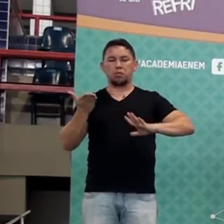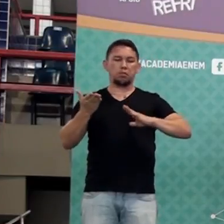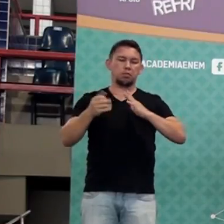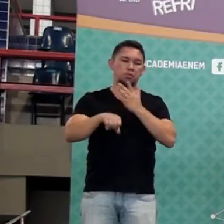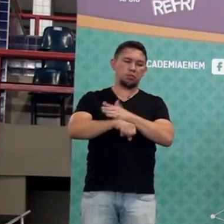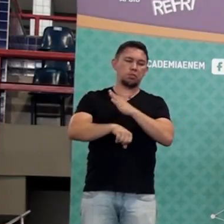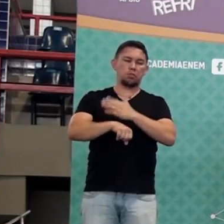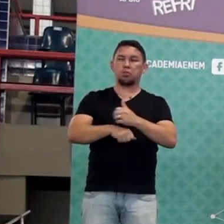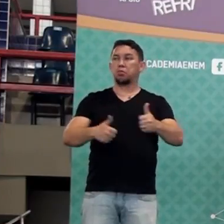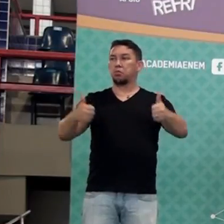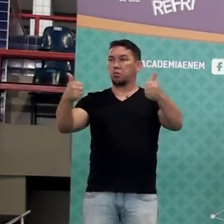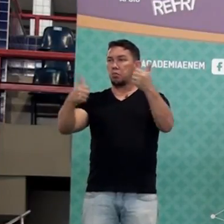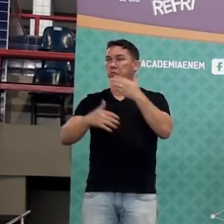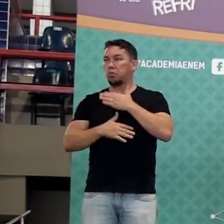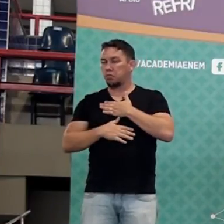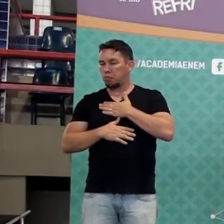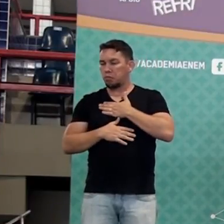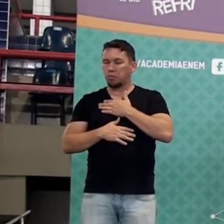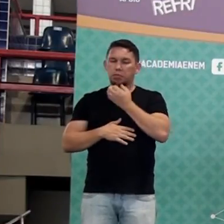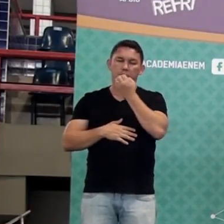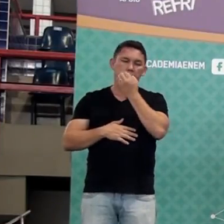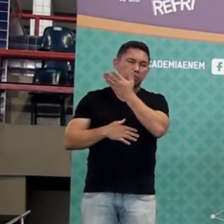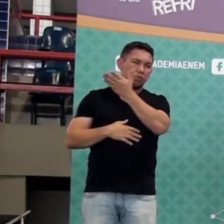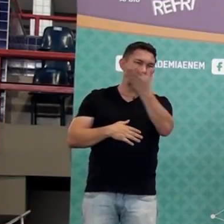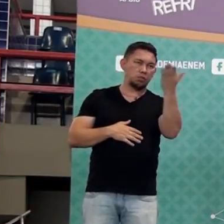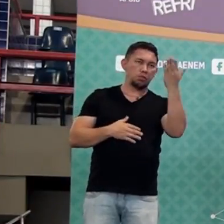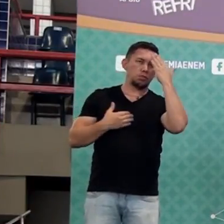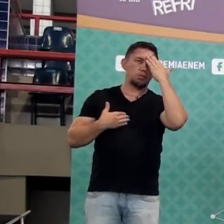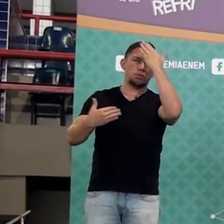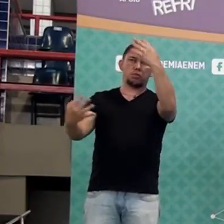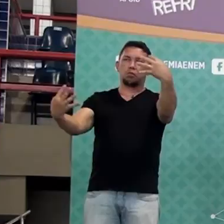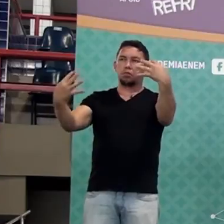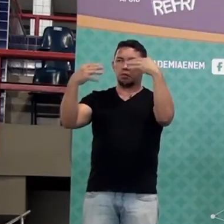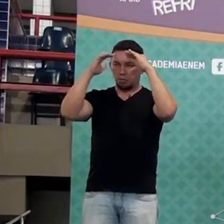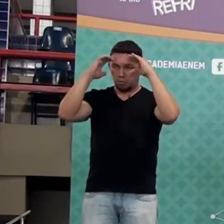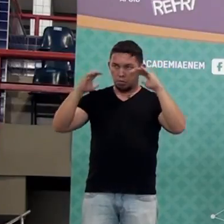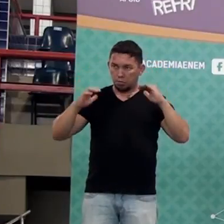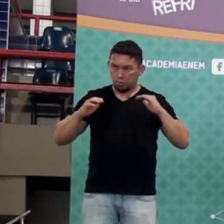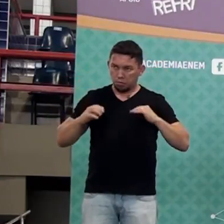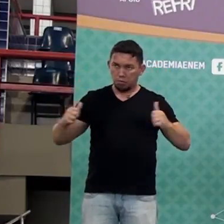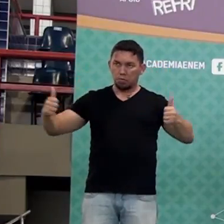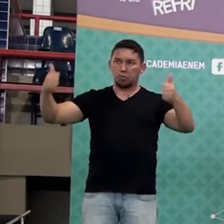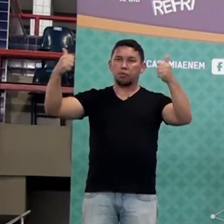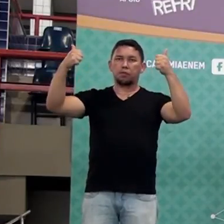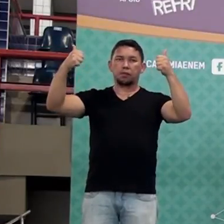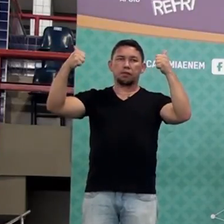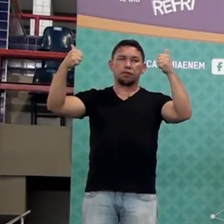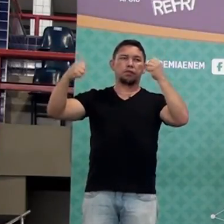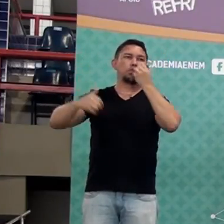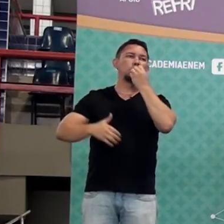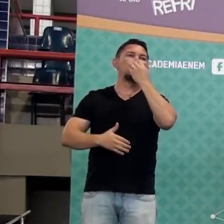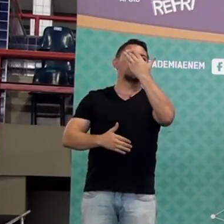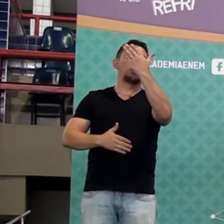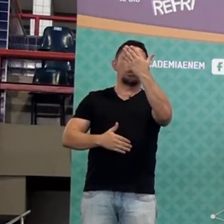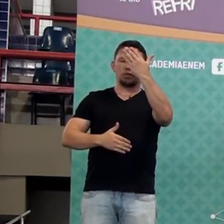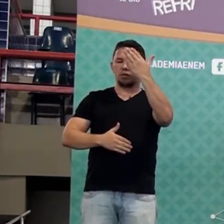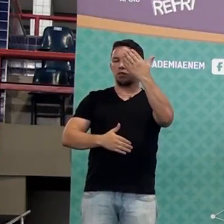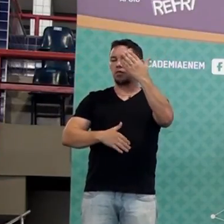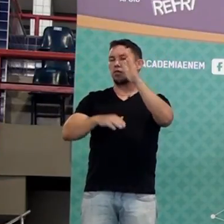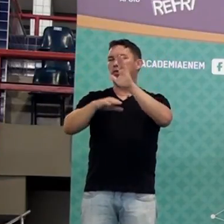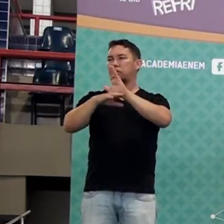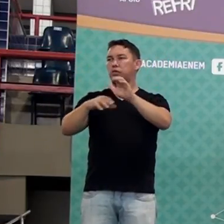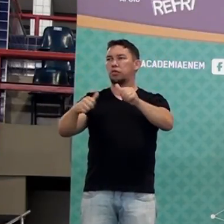E espero que a aula tenha sido proveitosa. Obrigado pela atenção de vocês, galera. Boa tarde.